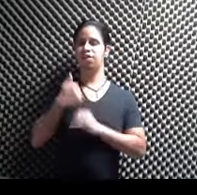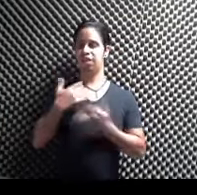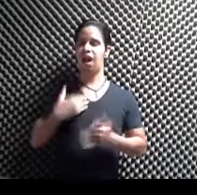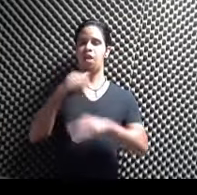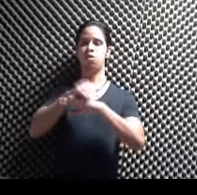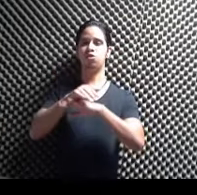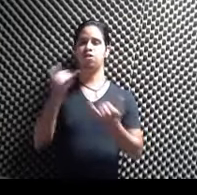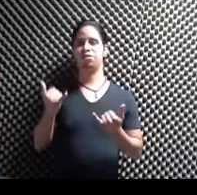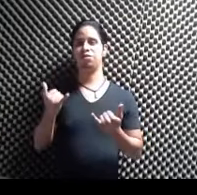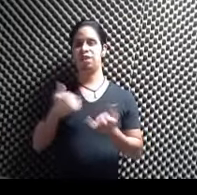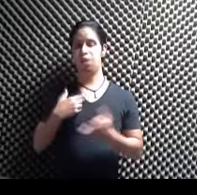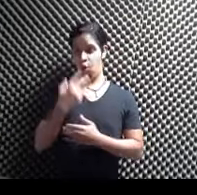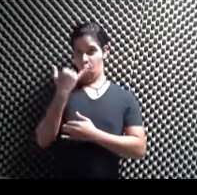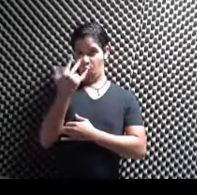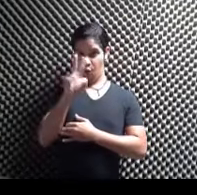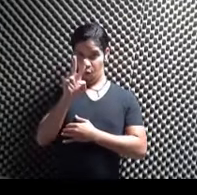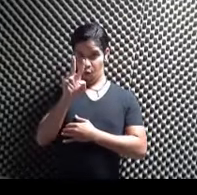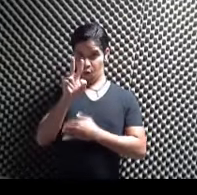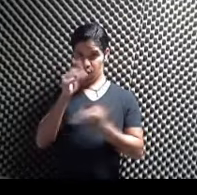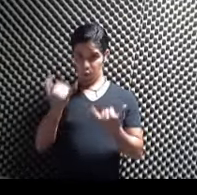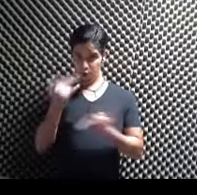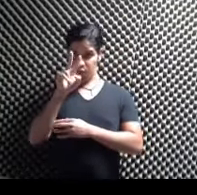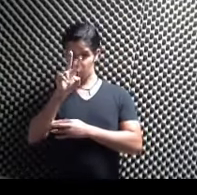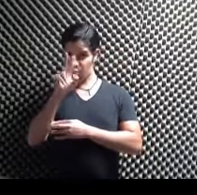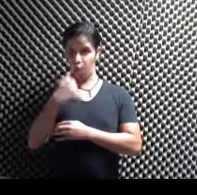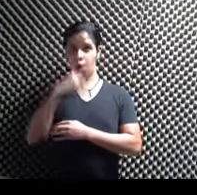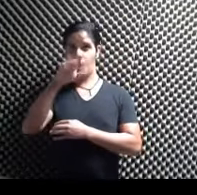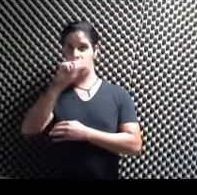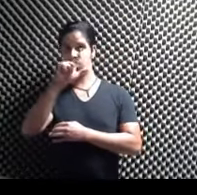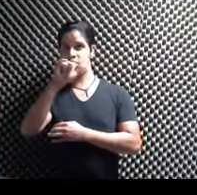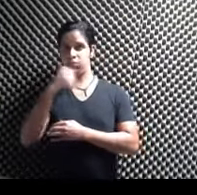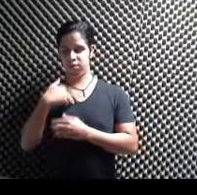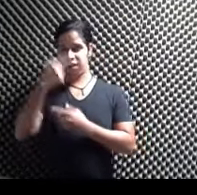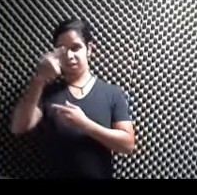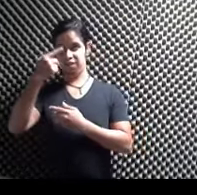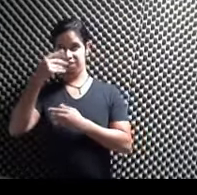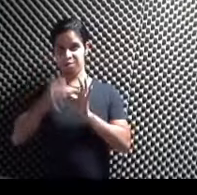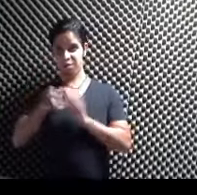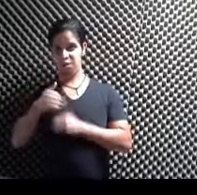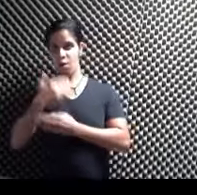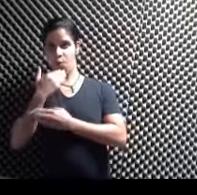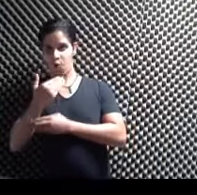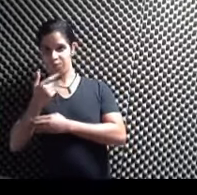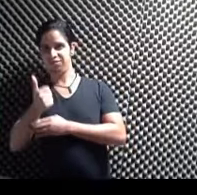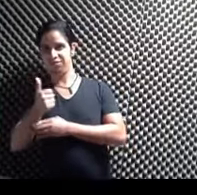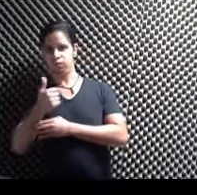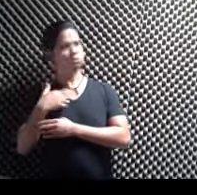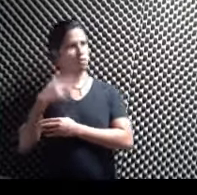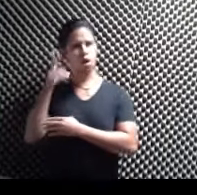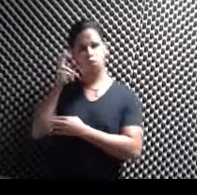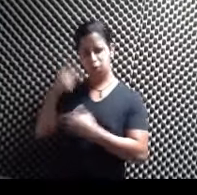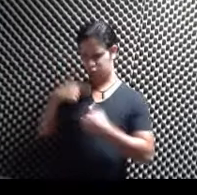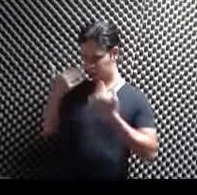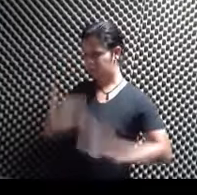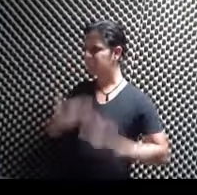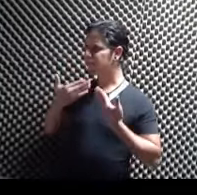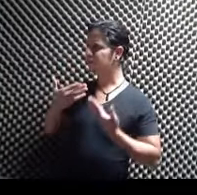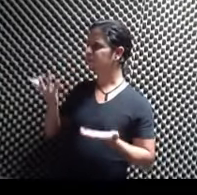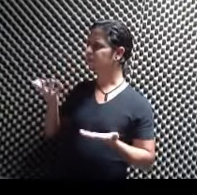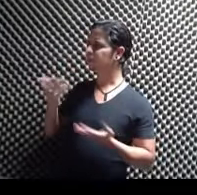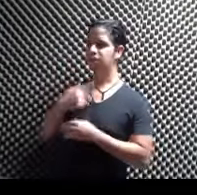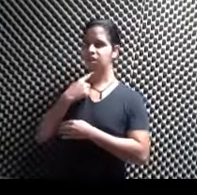suficiente, tenemos dos hoy. Hoy tenemos dos. Sí, pero aquel Joselo es de los más bonitos. Óyeme que estoy aquí. Que tú también, no, que lo otro